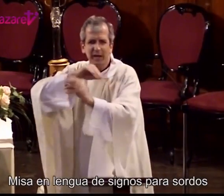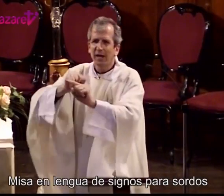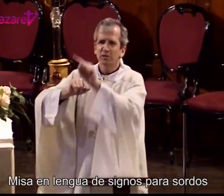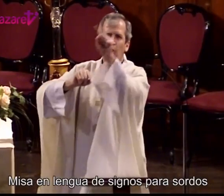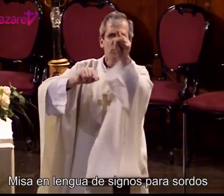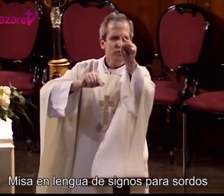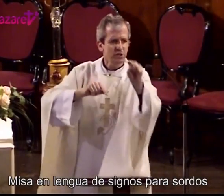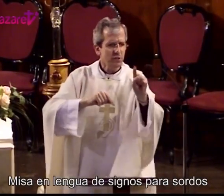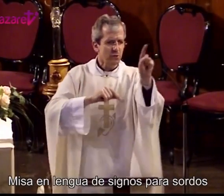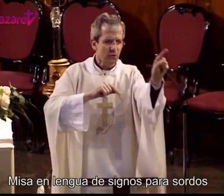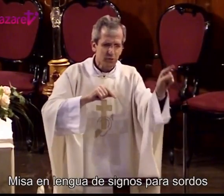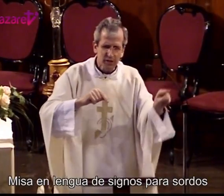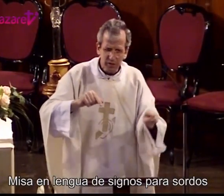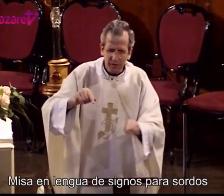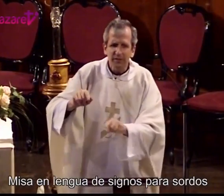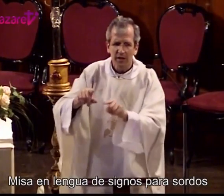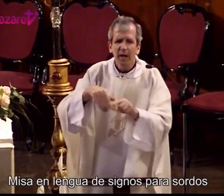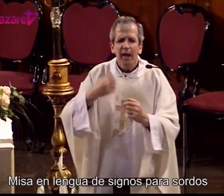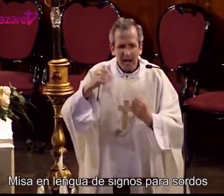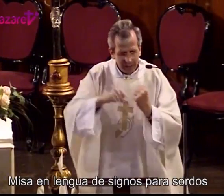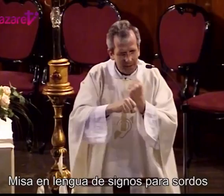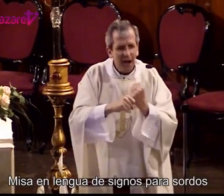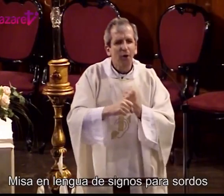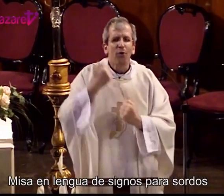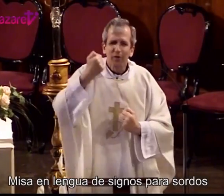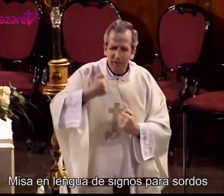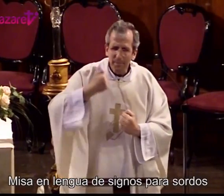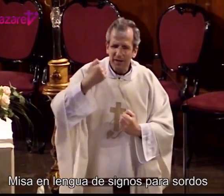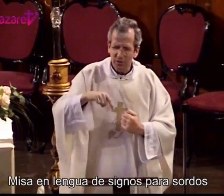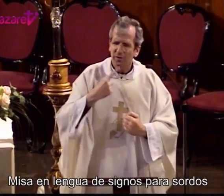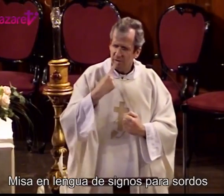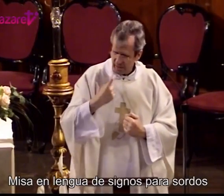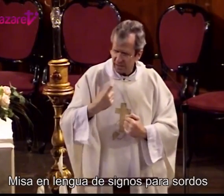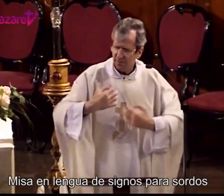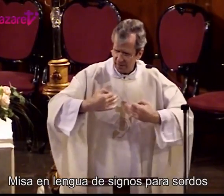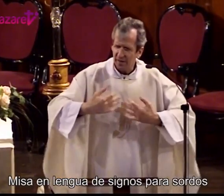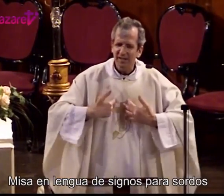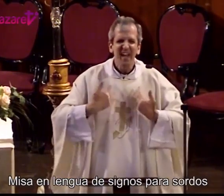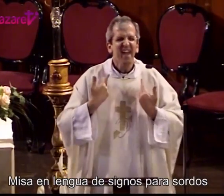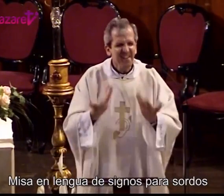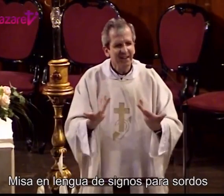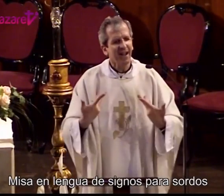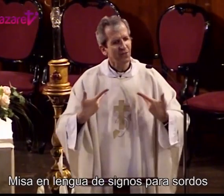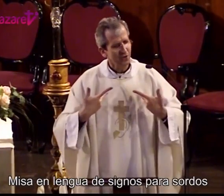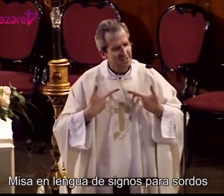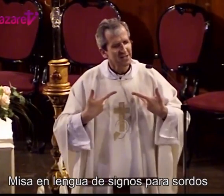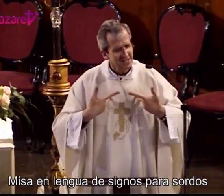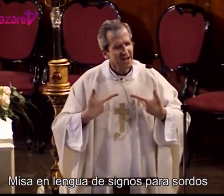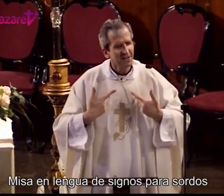ovejas, otro sitio. Es decir, el trabajo del pastor es difícil, es entregado, es